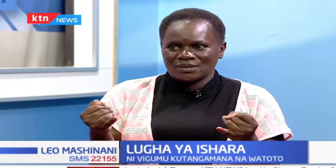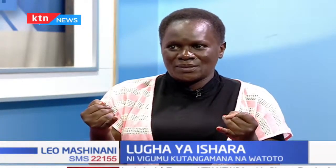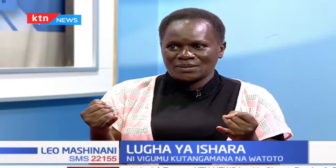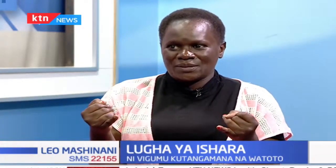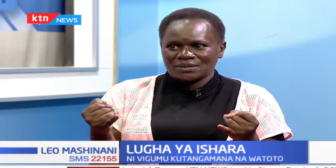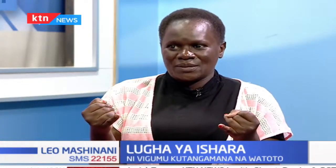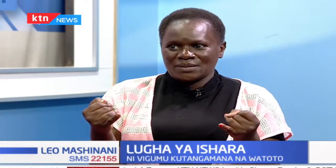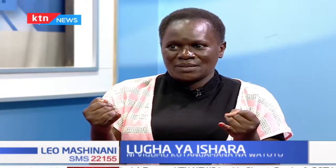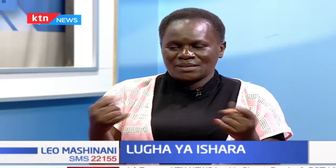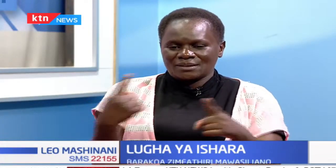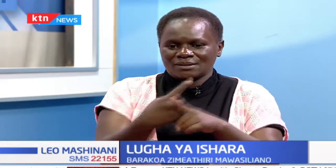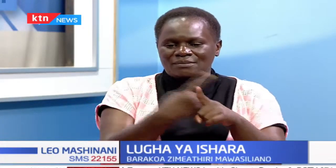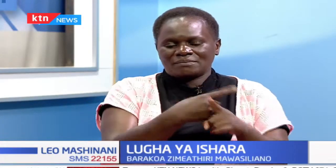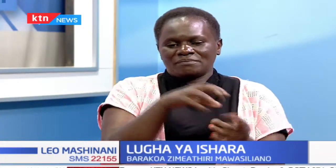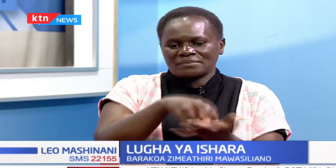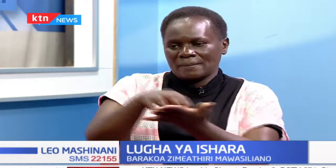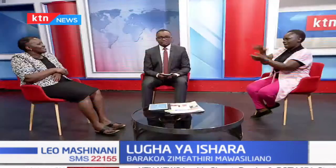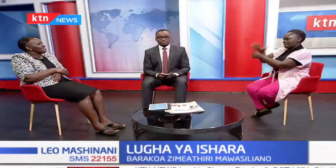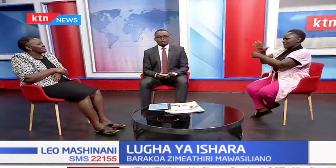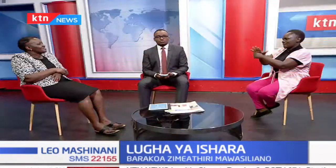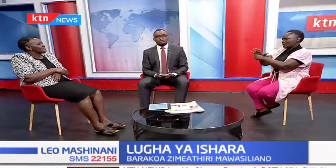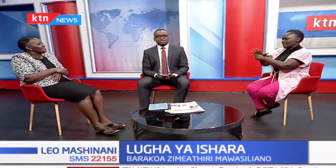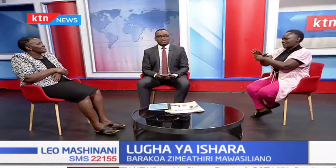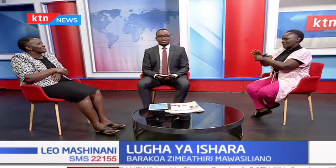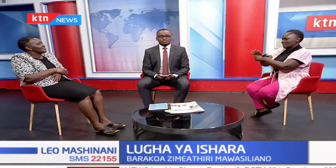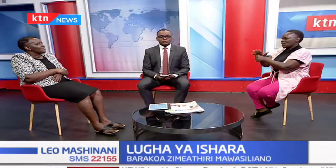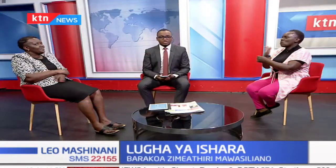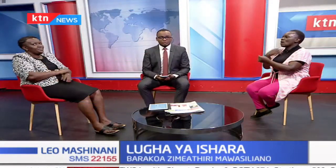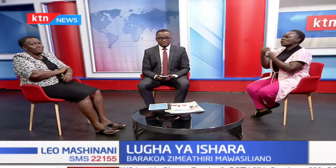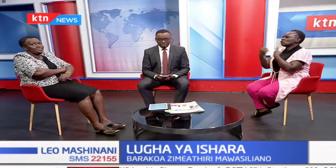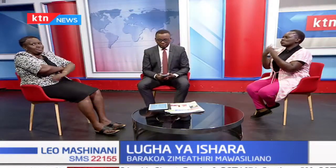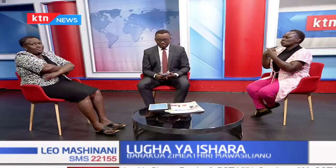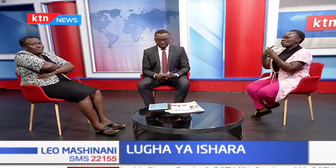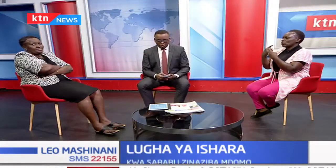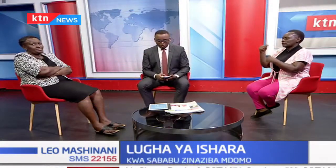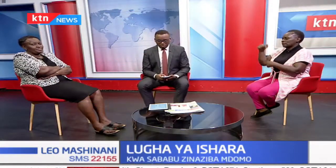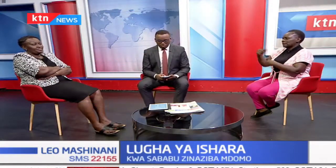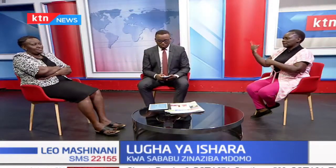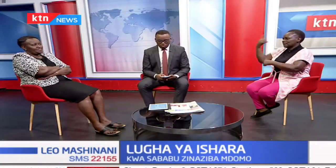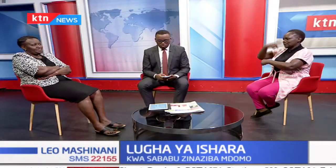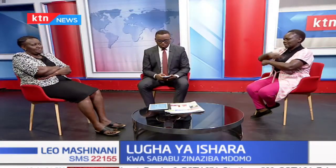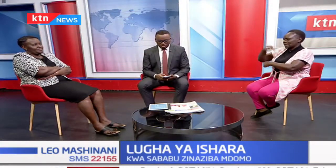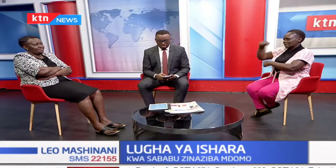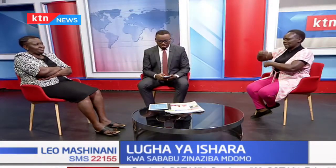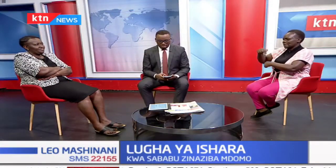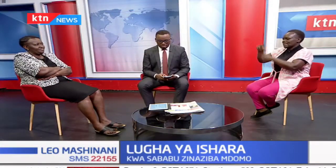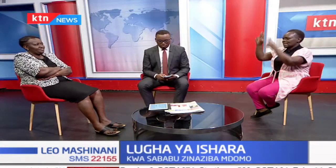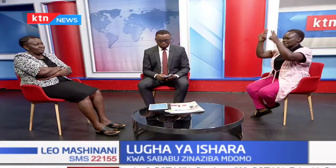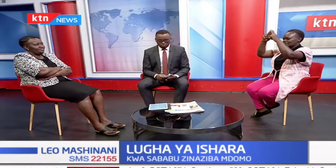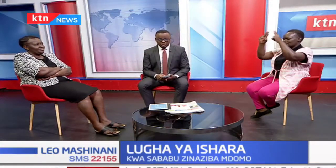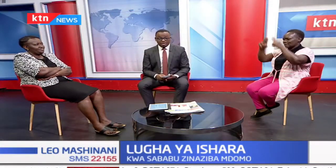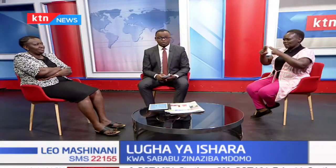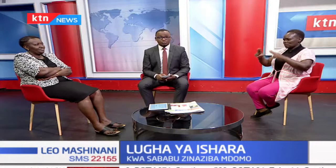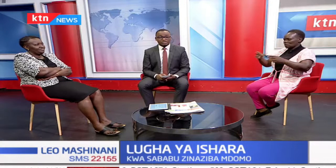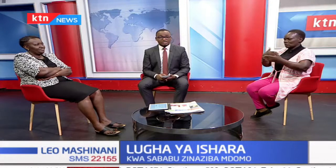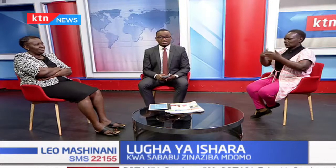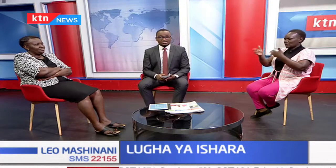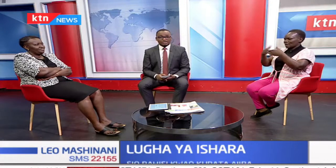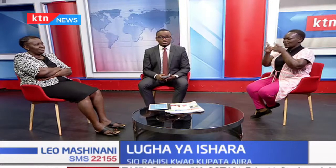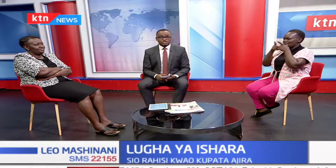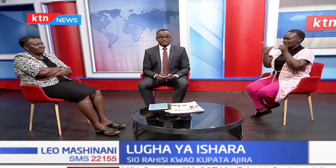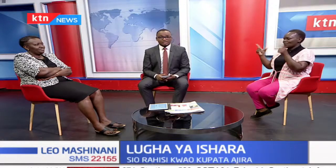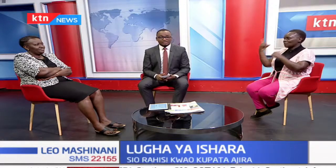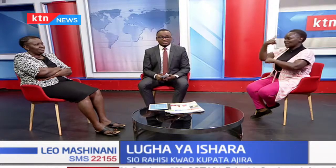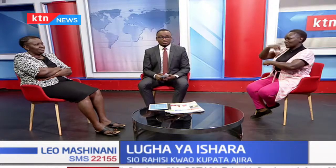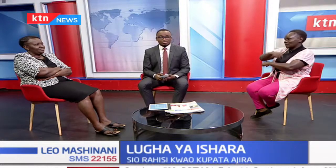katika majukwaa mengine tu mengi, bila shaka tukizungumzia siku hii ambayo ni siku ya kutumia lugha